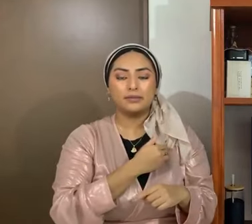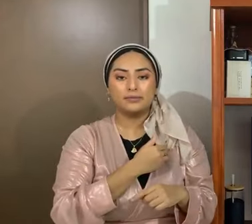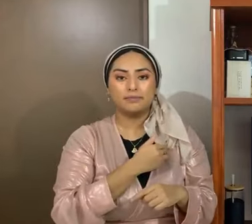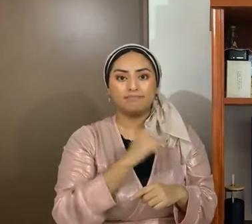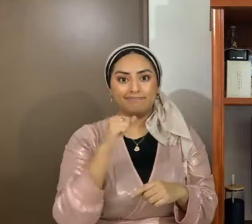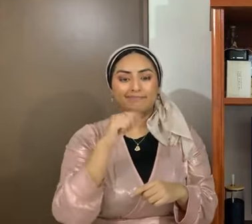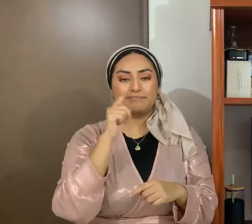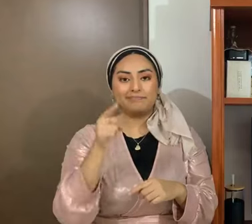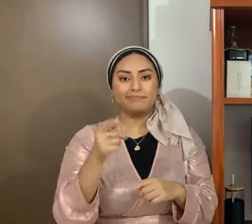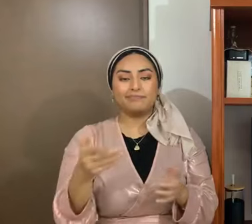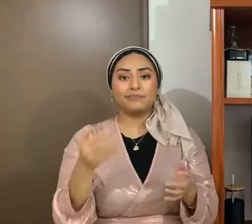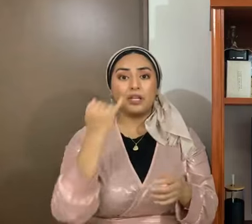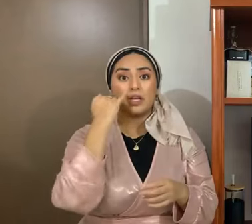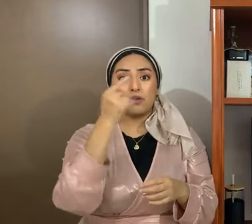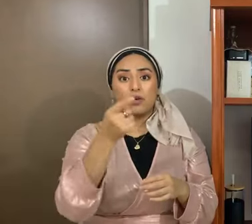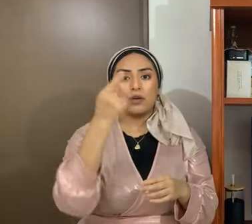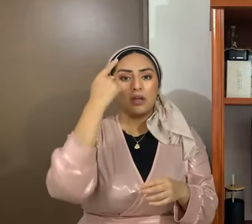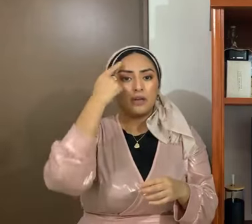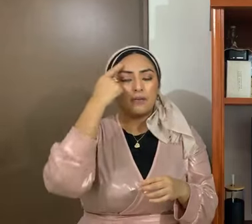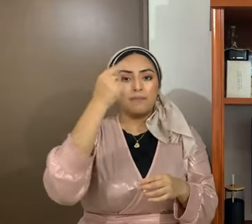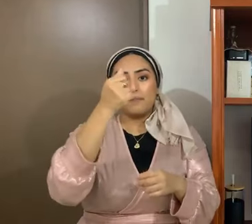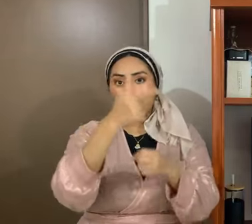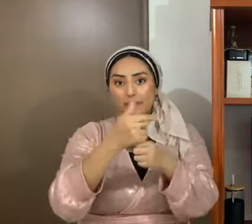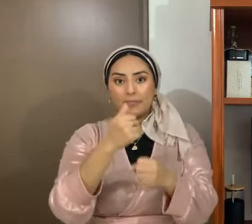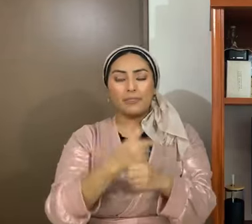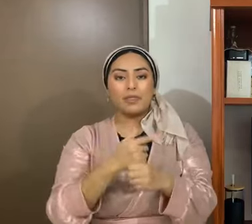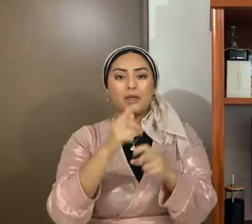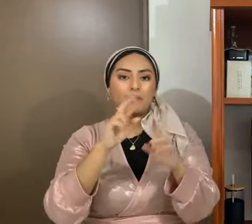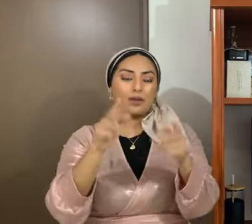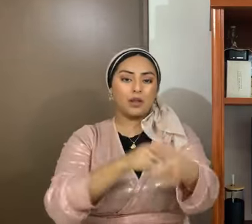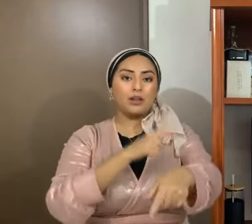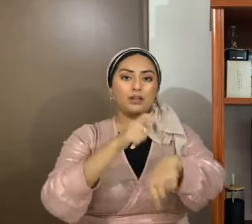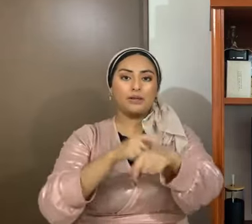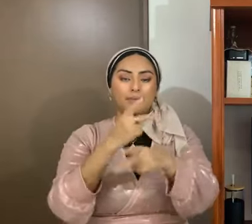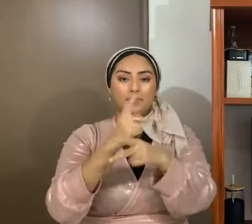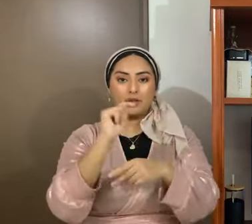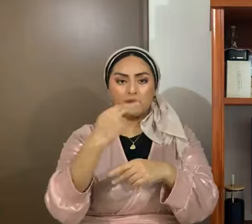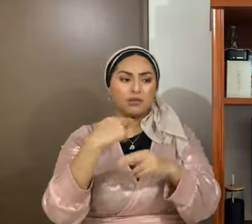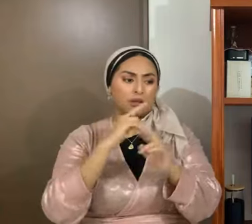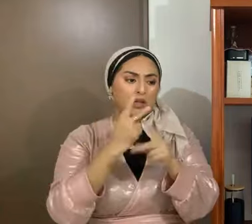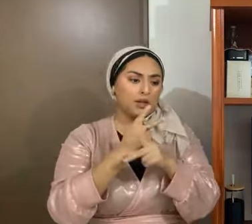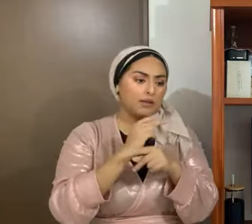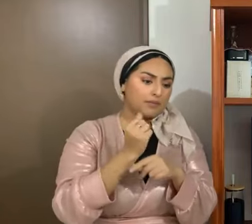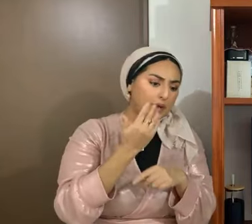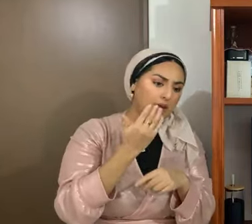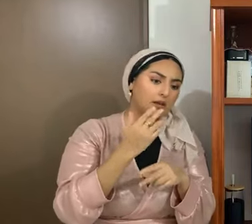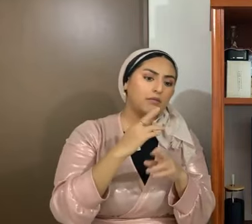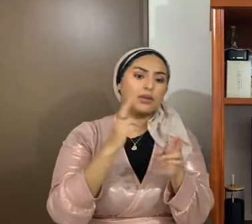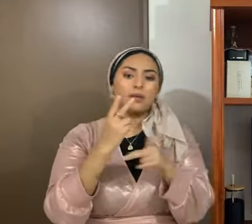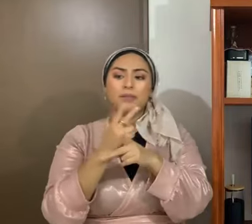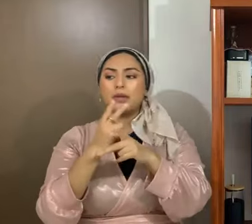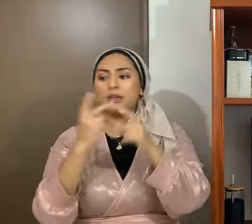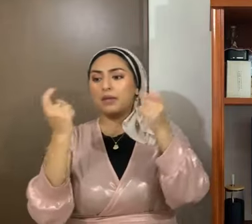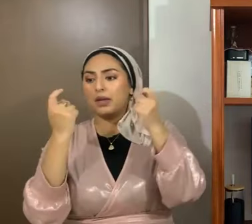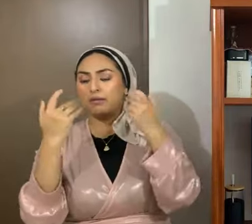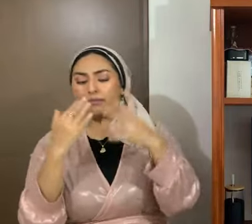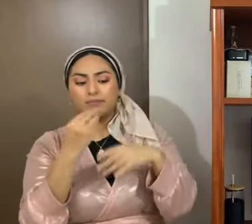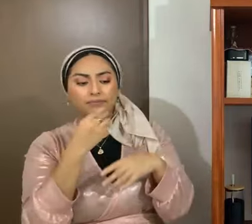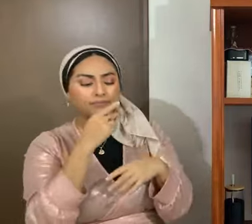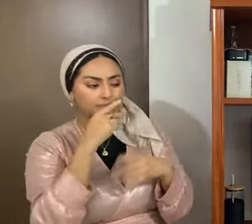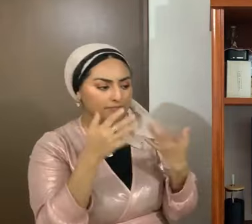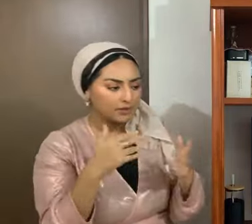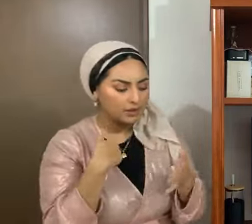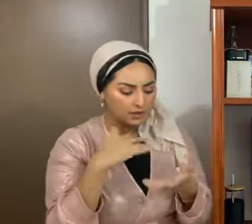es así. Si tú pensabas, hermano, que ya tienes tiempo guardando Torah, bueno, ya guardo Shabbat, ya guardo las fiestas, ya como kosher,